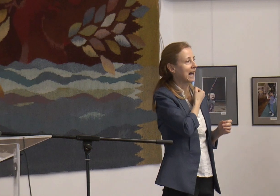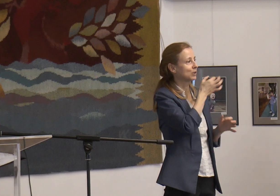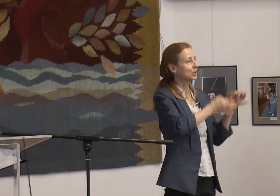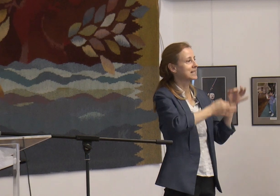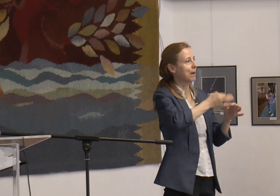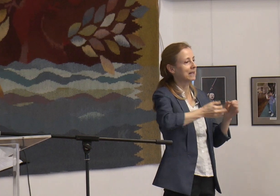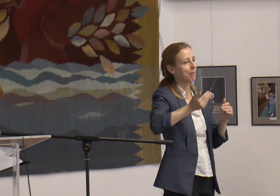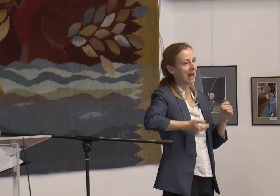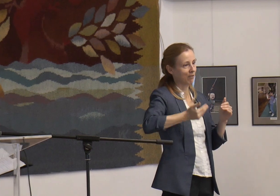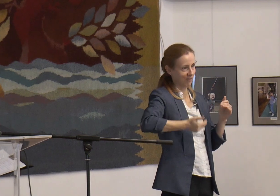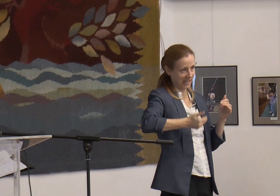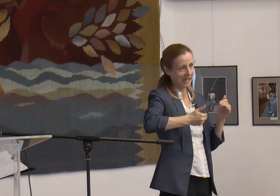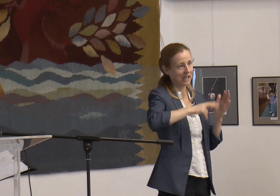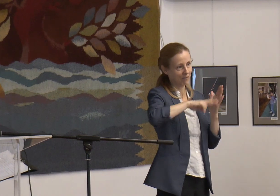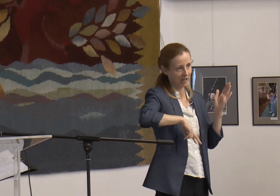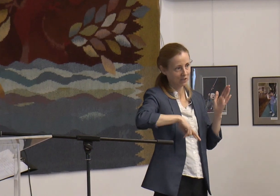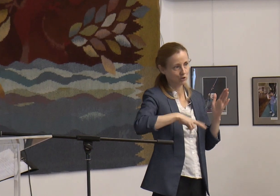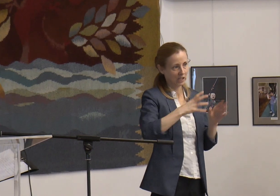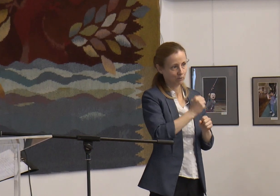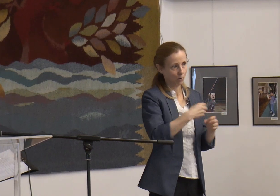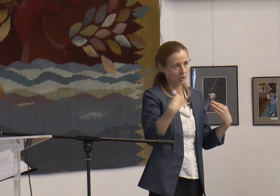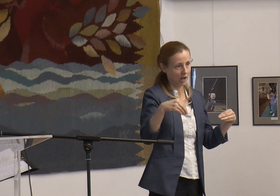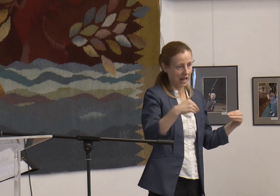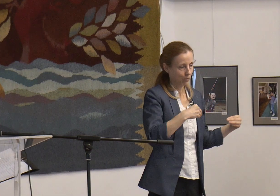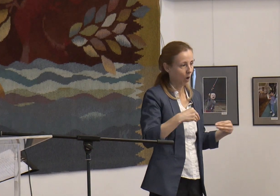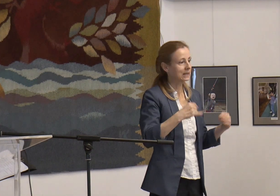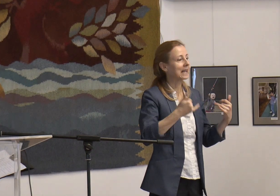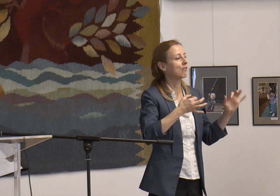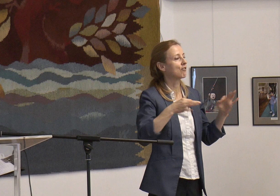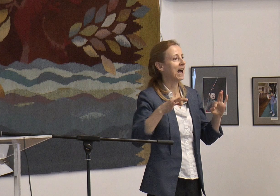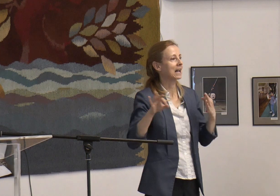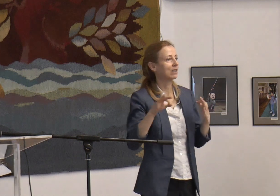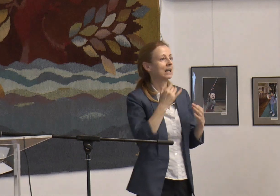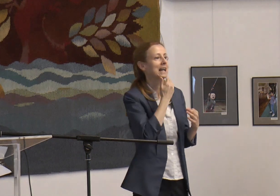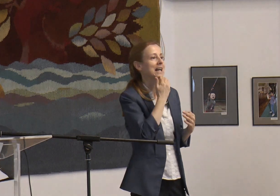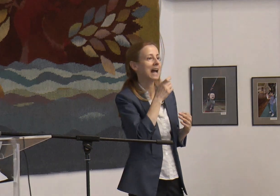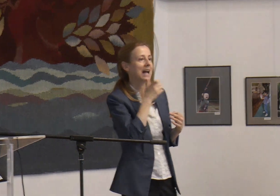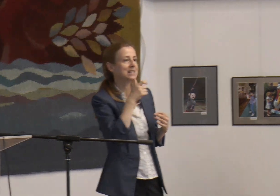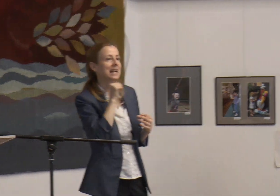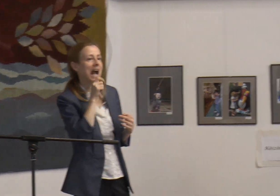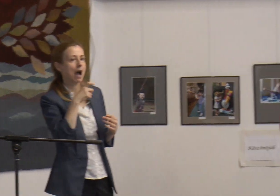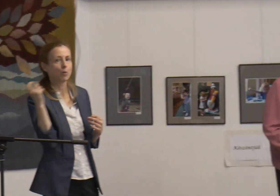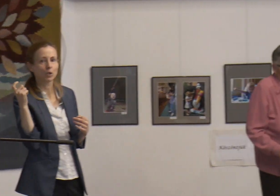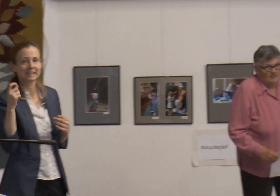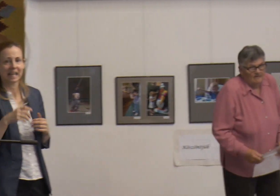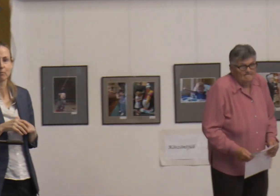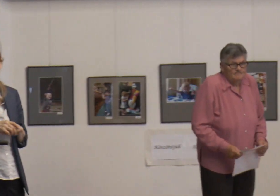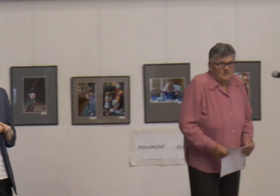című versét fogja előadni, és felkészült Rácz Gáborné.